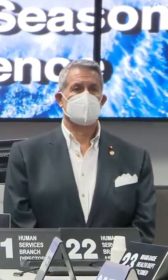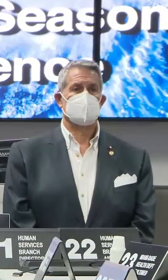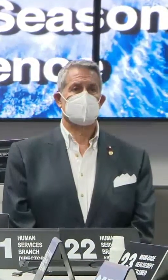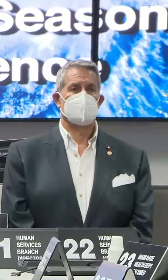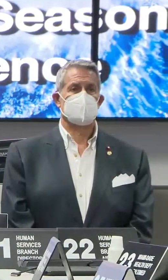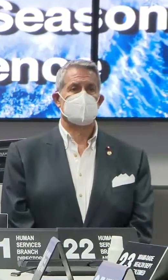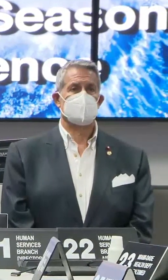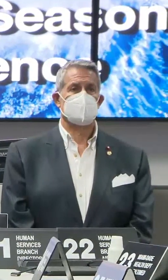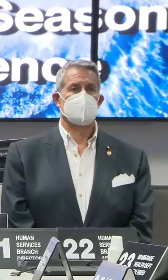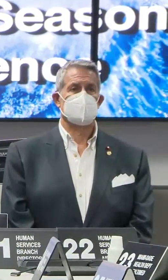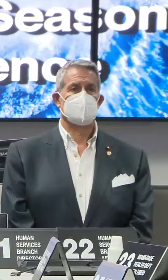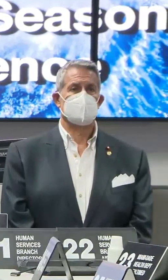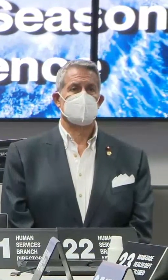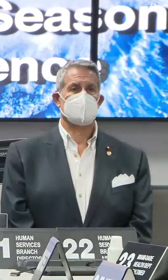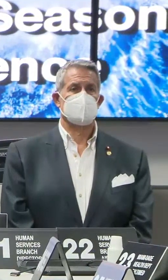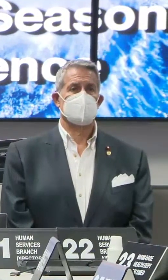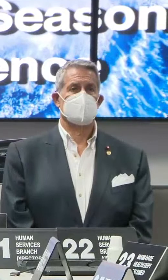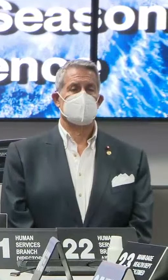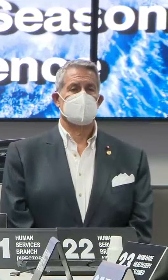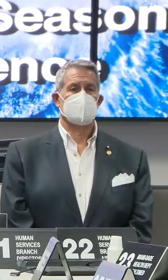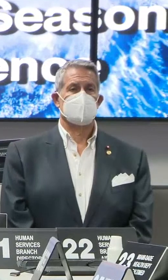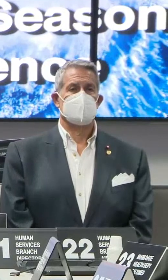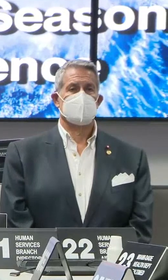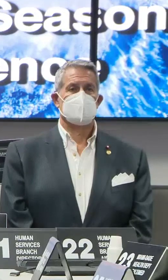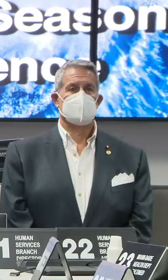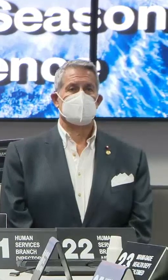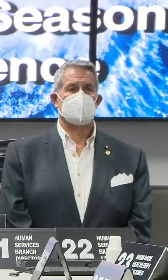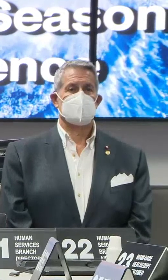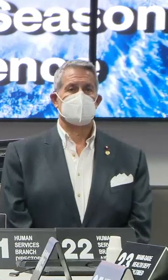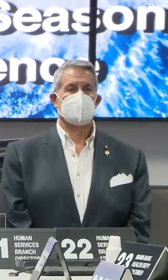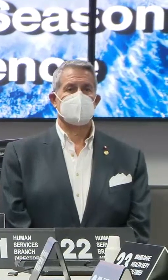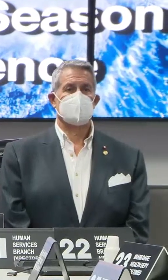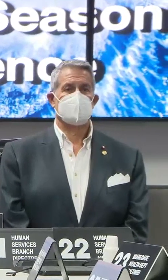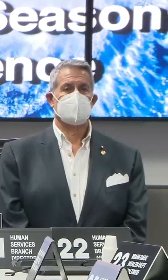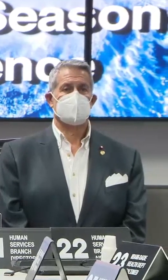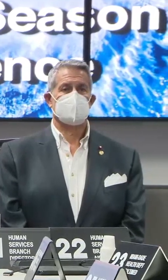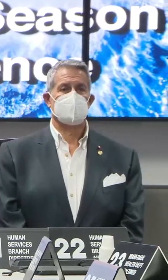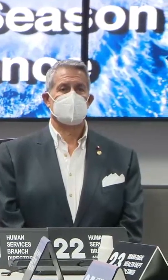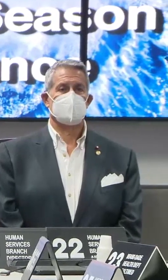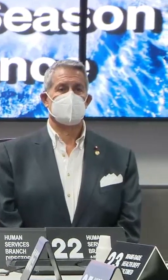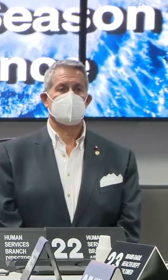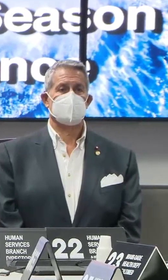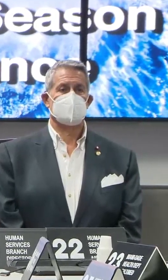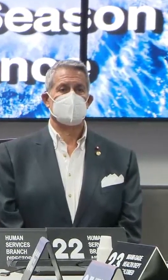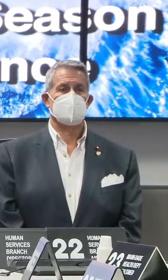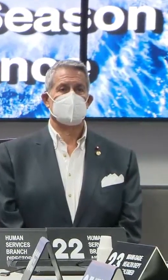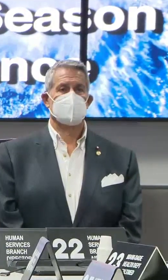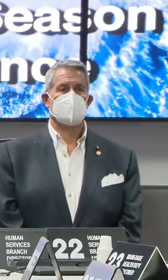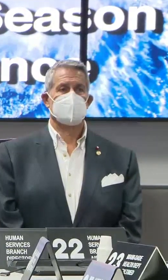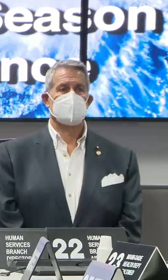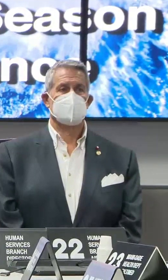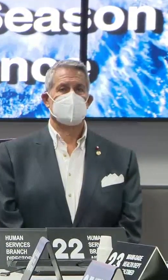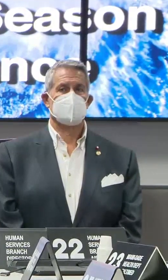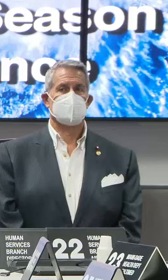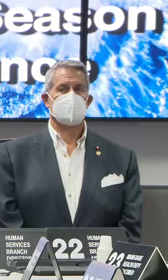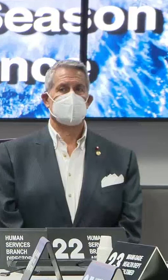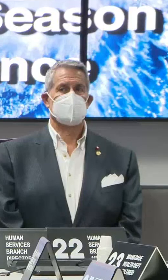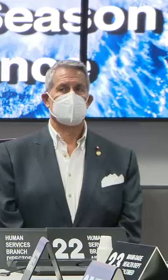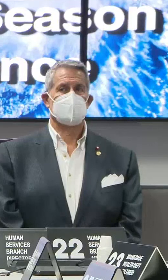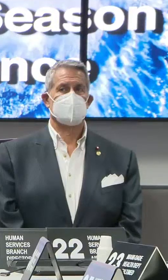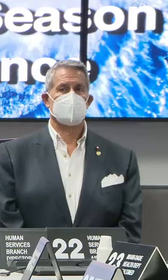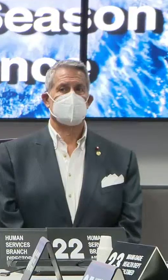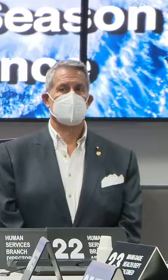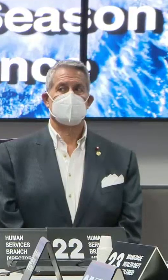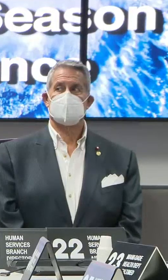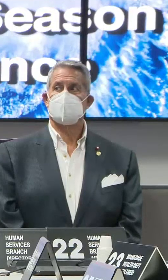todo el mundo debe estar preparado y empezar las preparaciones ahora. Ya deben de tener la guía de huracanes